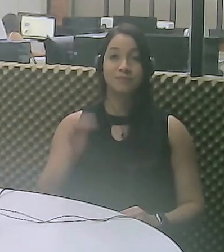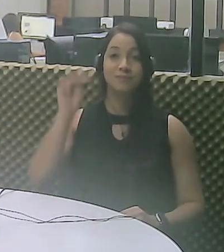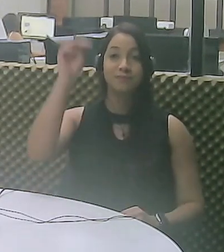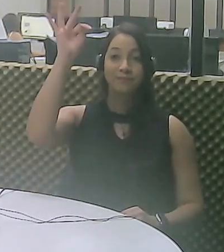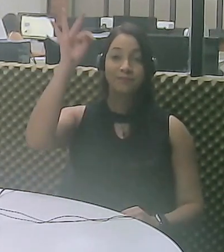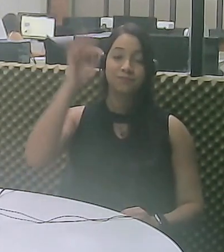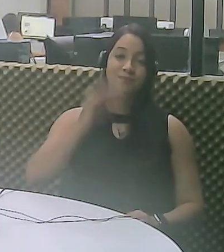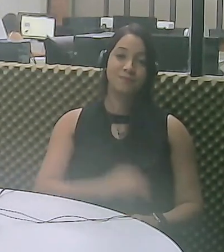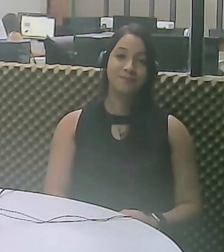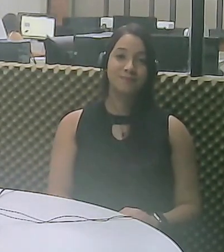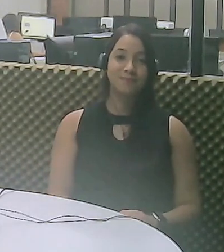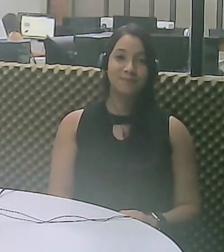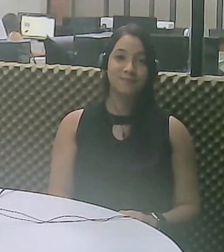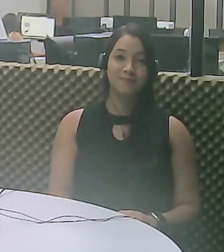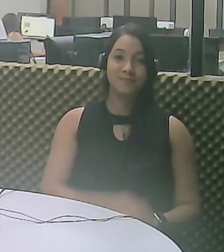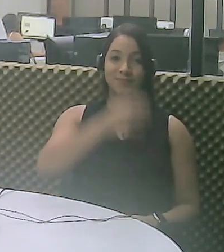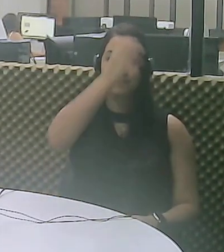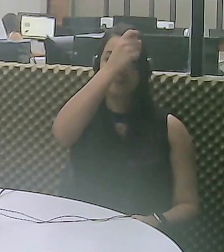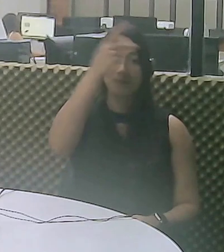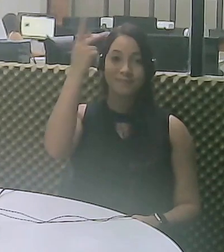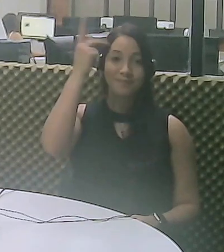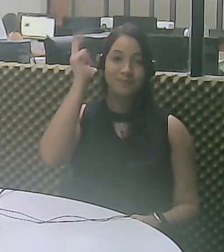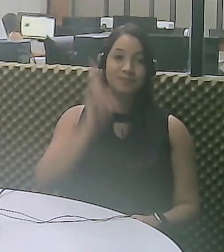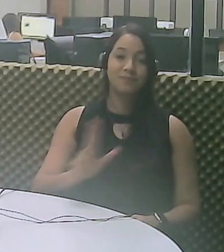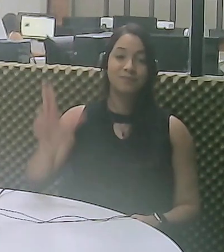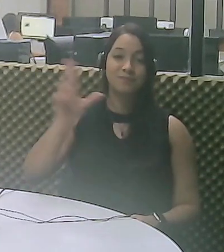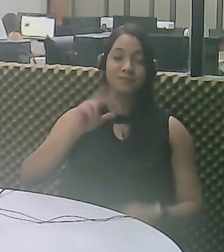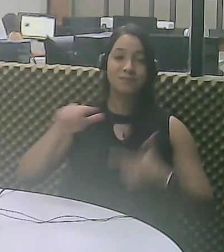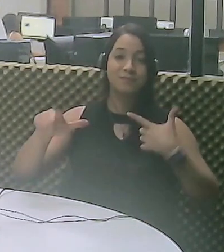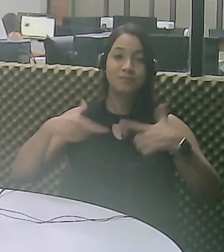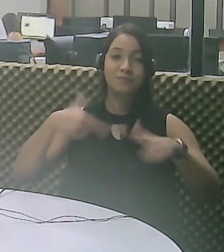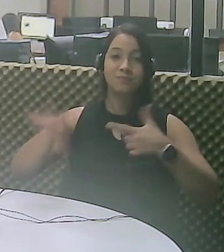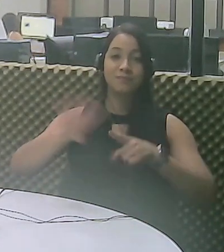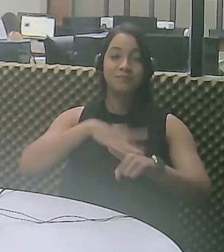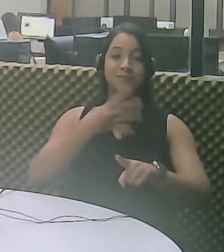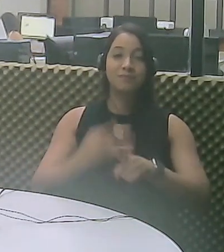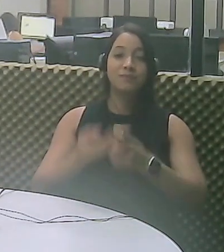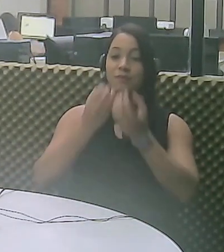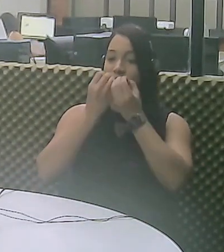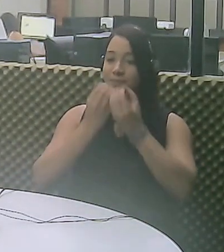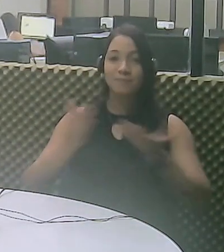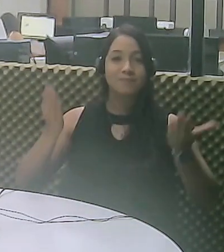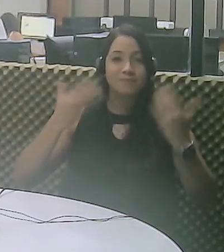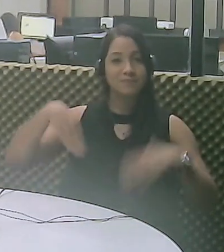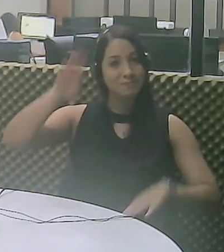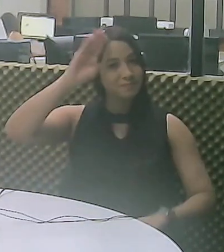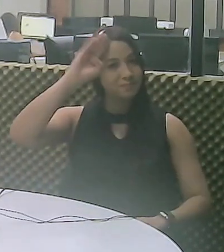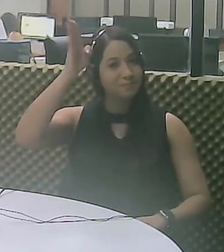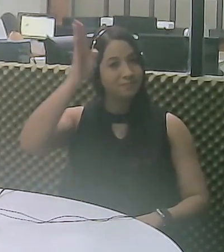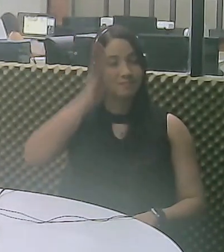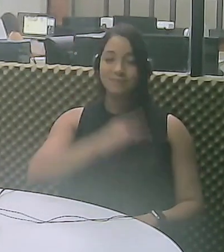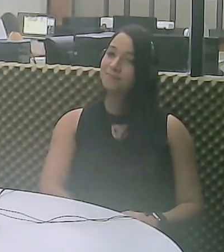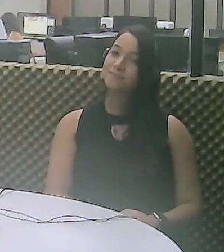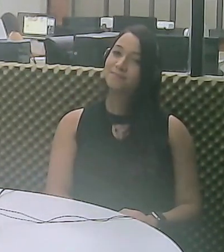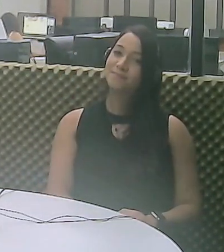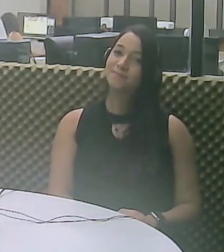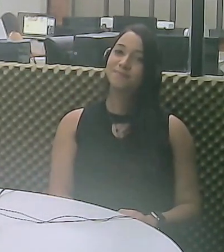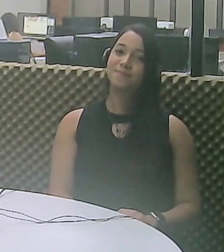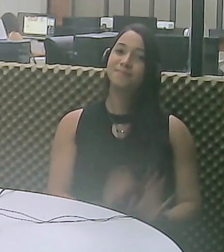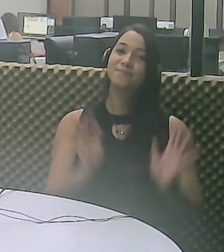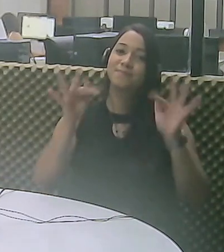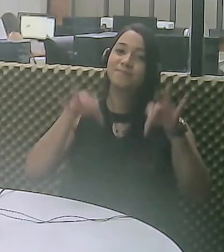Comunicação, Marco Túlio de Castro Kalimann. Prefeitura de Uberlândia. Fazer mais, fazer bem. Até a